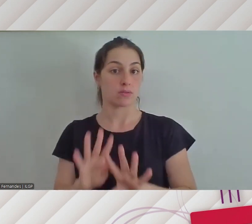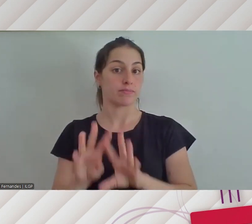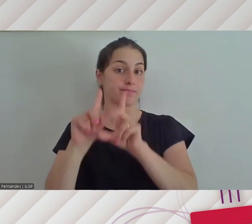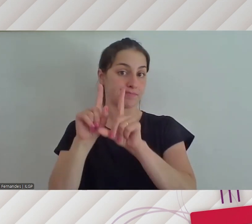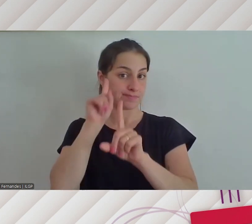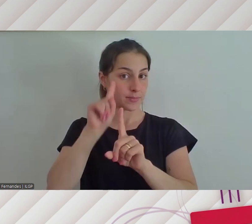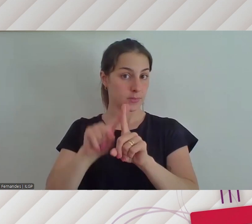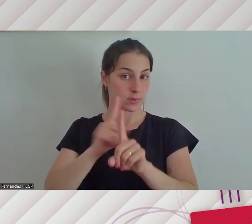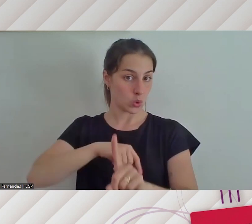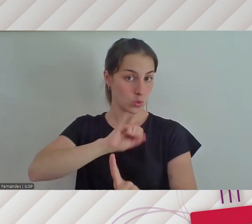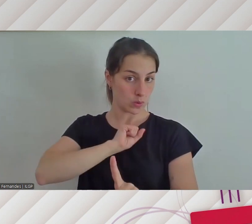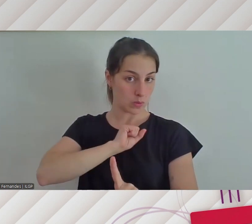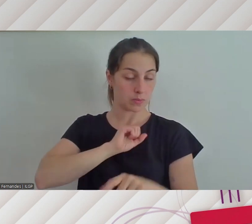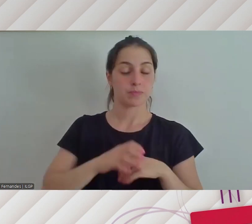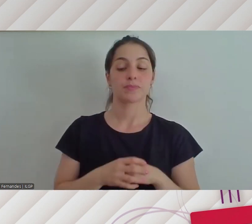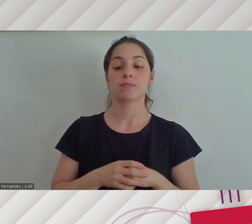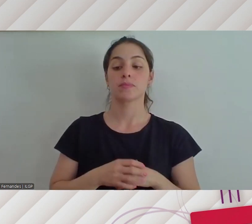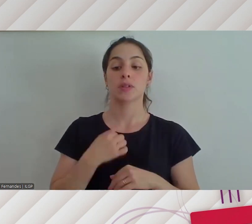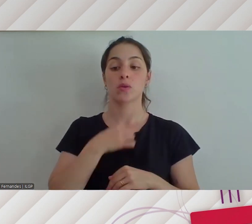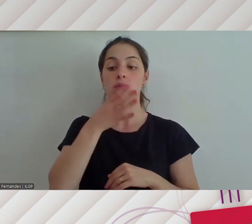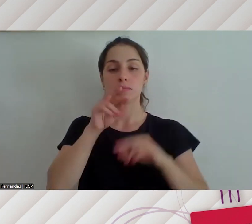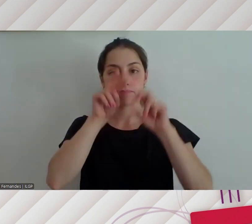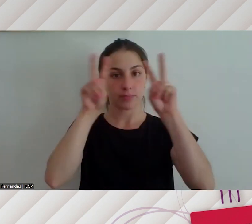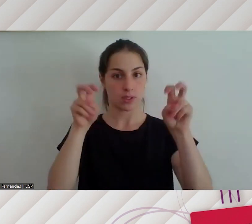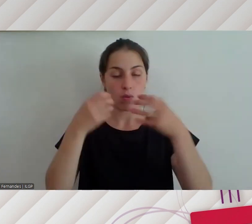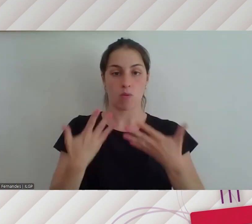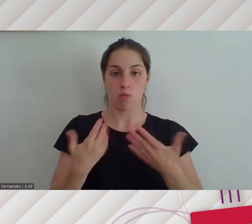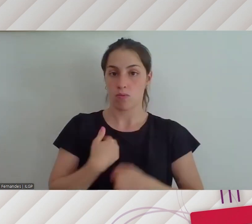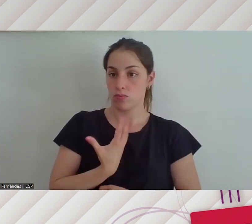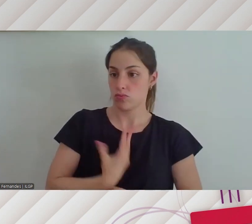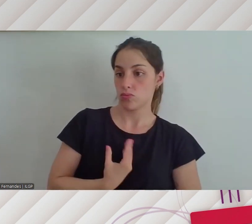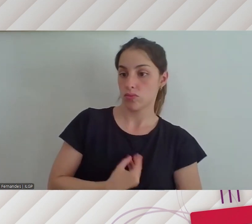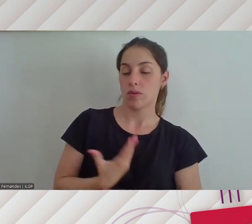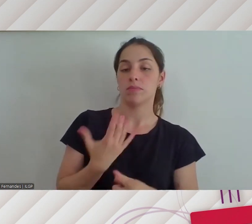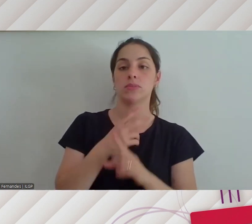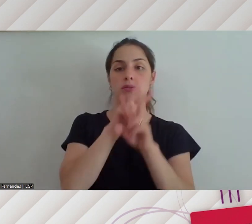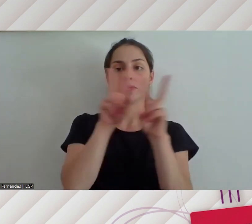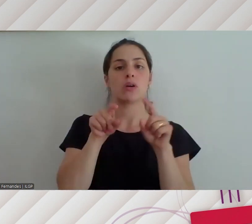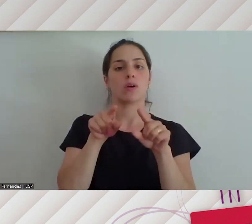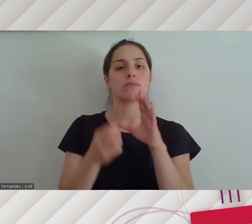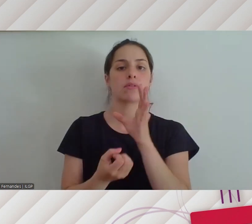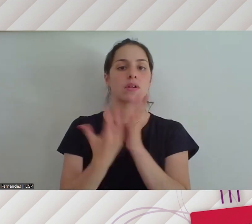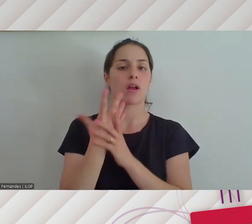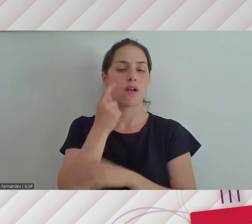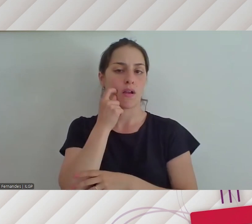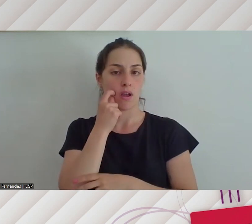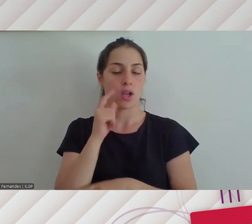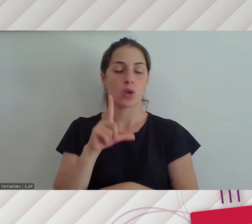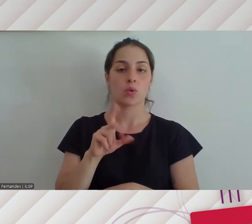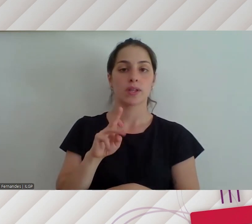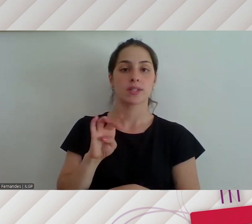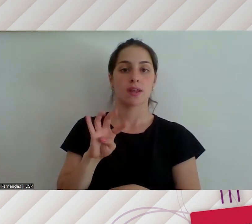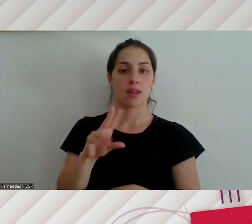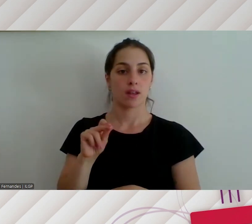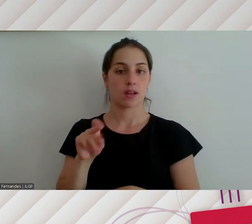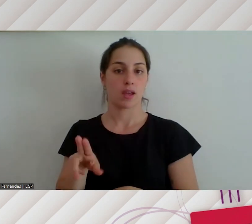Permitam-me que use uma expressão que foi criada, e muito bem, pela professora Luísa Neto,